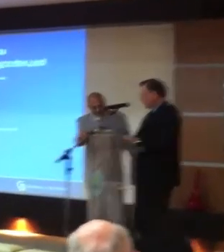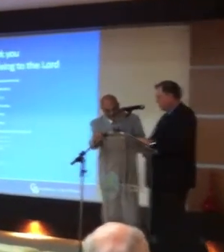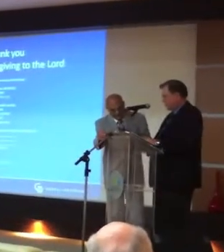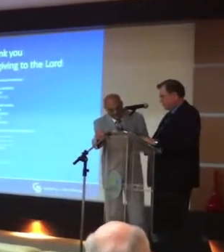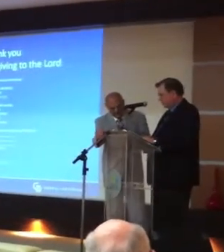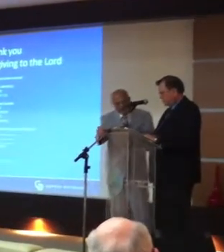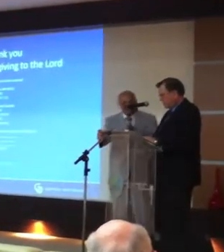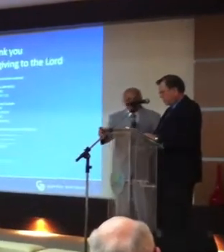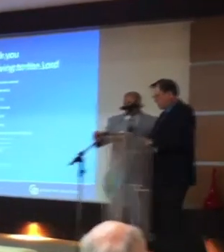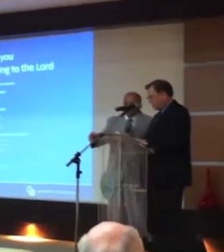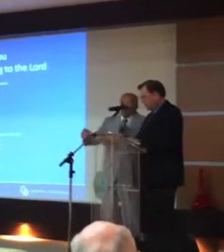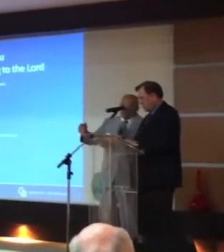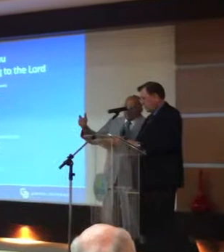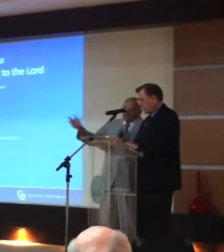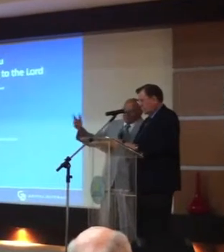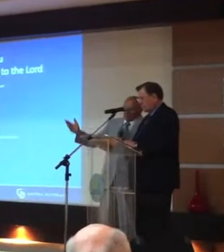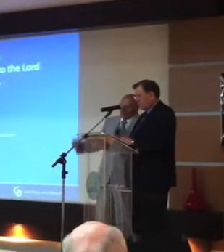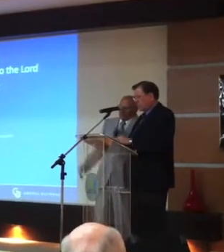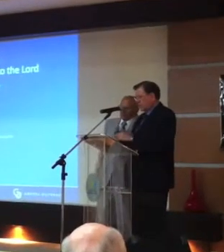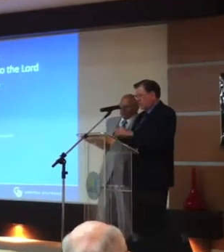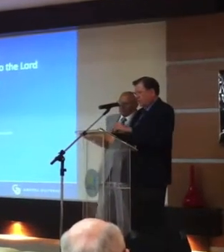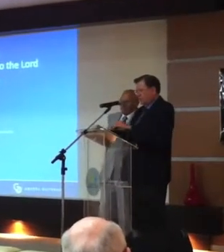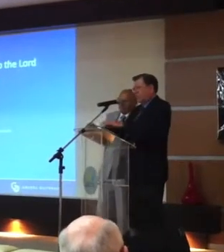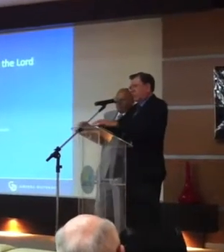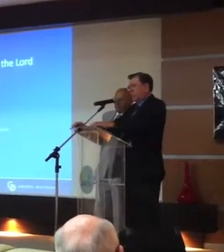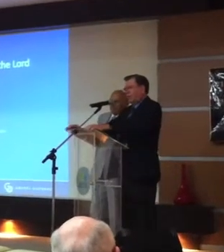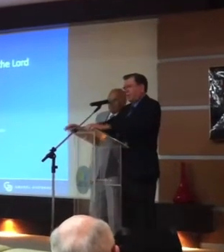Apesar da situação difícil pela qual passam os Estados Unidos,